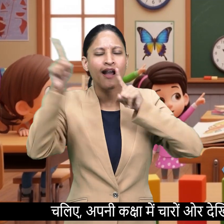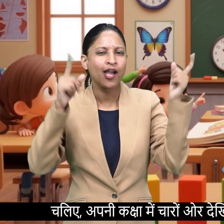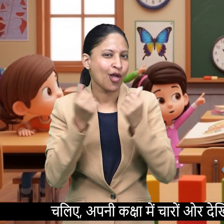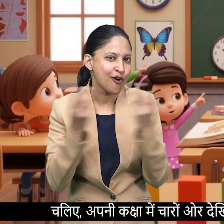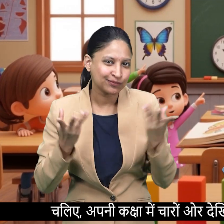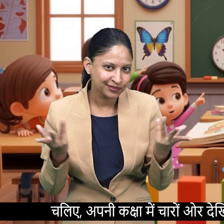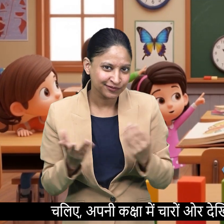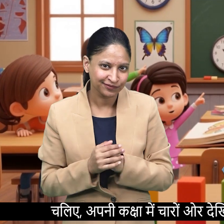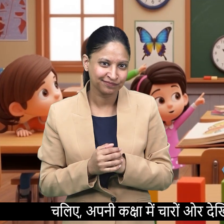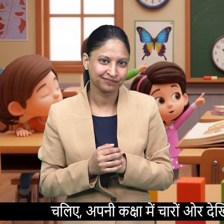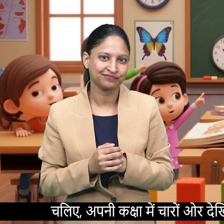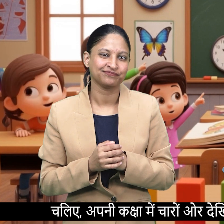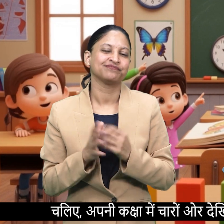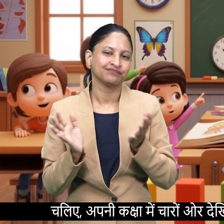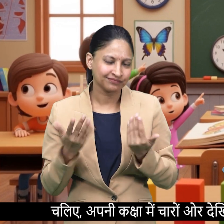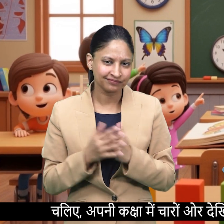देख सकते हैं।